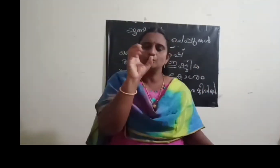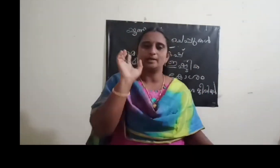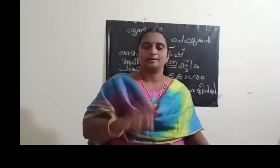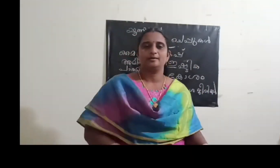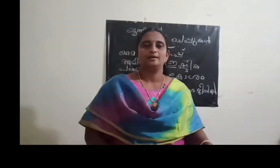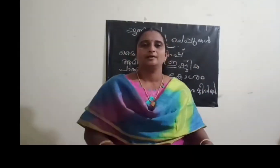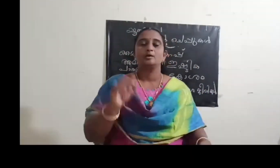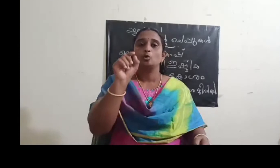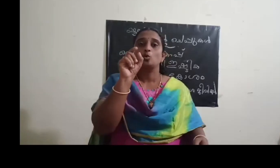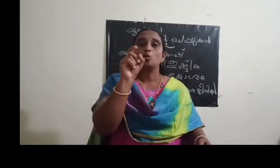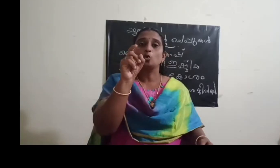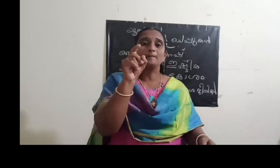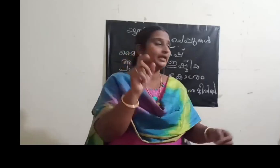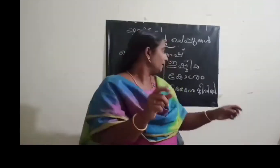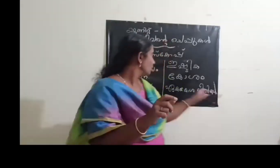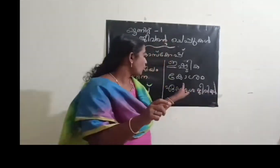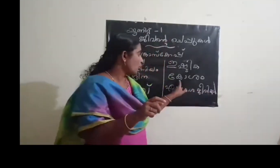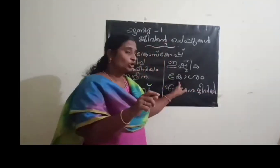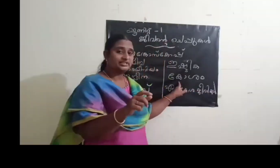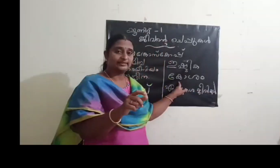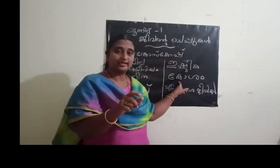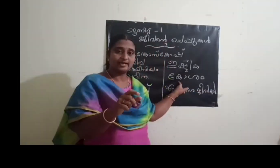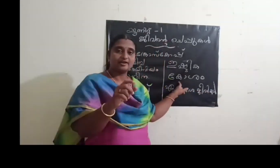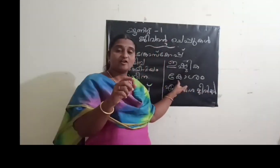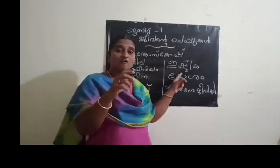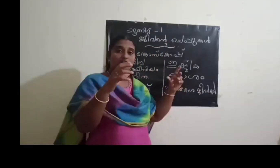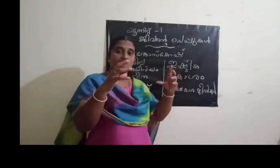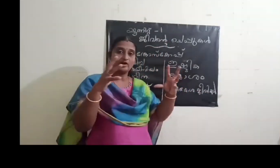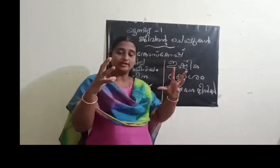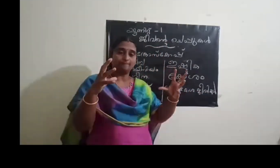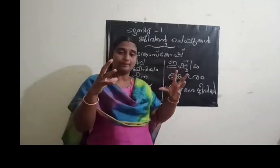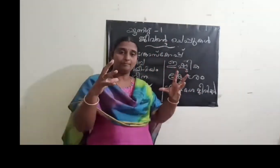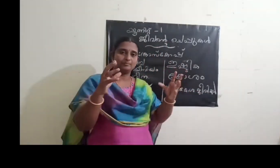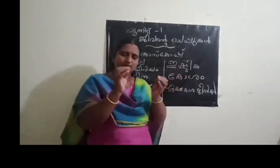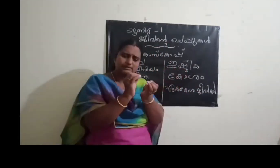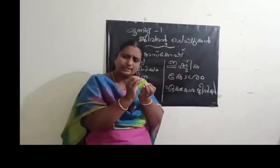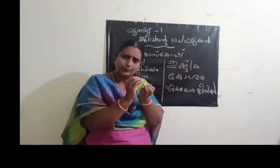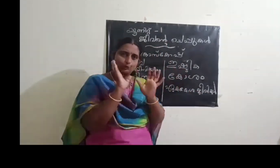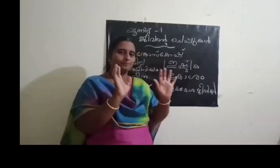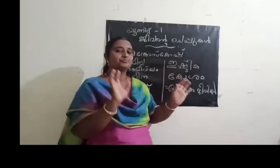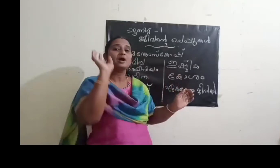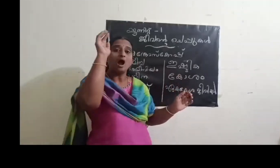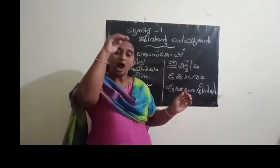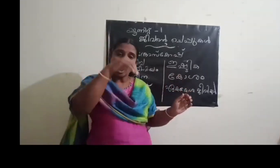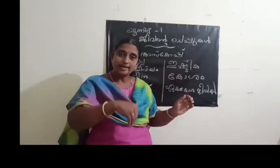ചെറുതുമാണ് ഉറുമ്പിലെ കോശത്തിന്റെ വലിപ്പം ചെറുതും